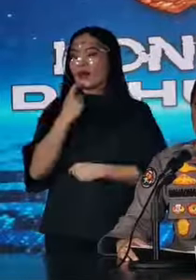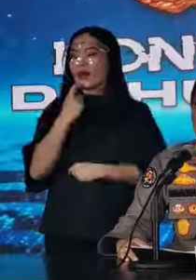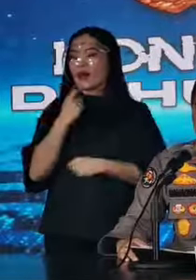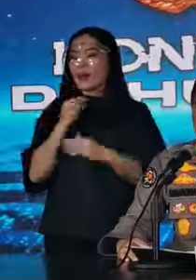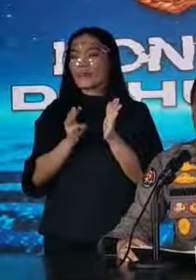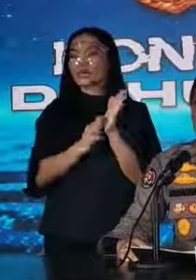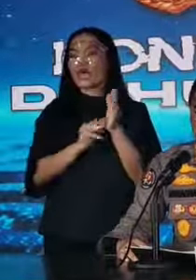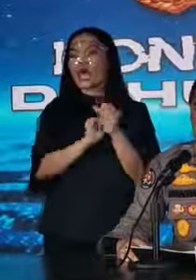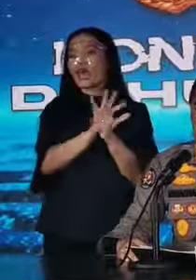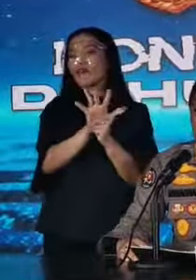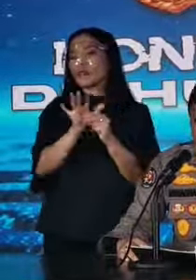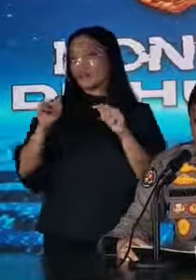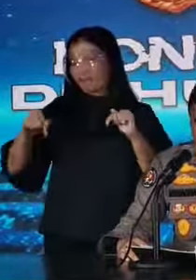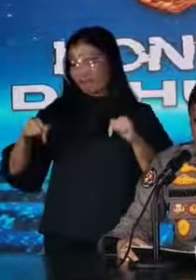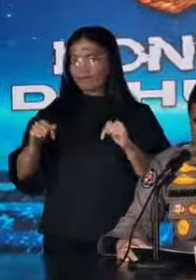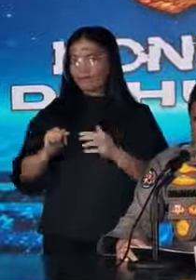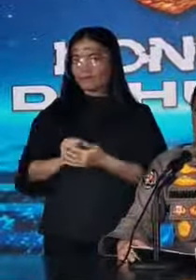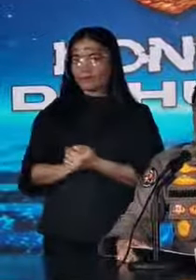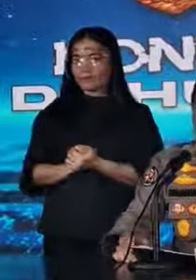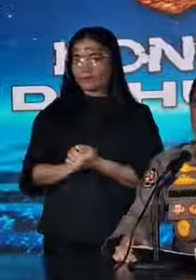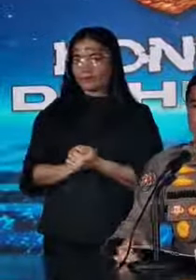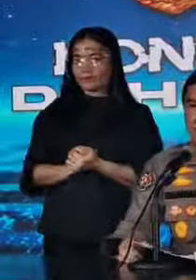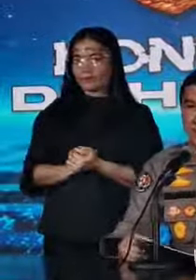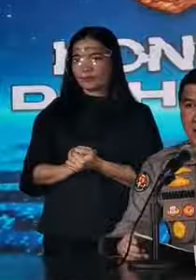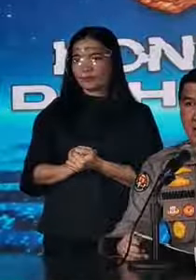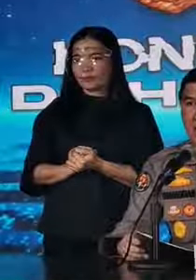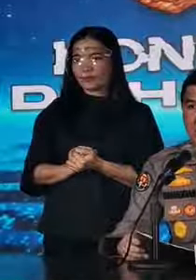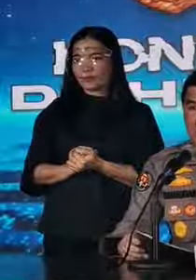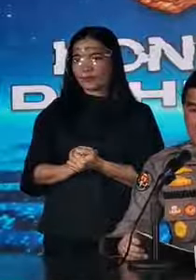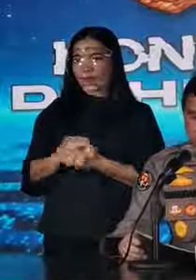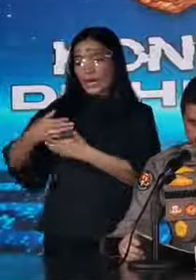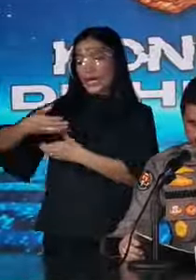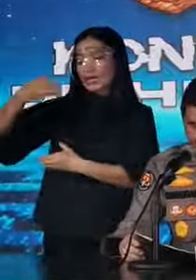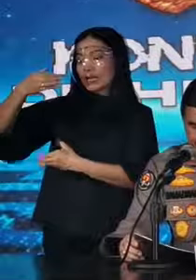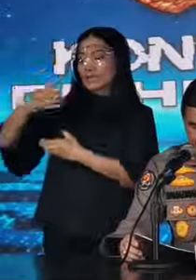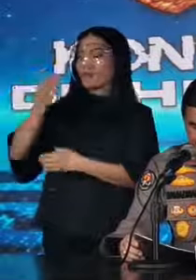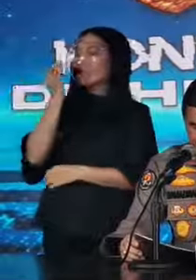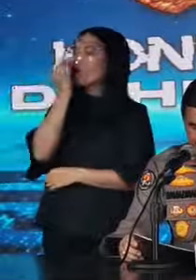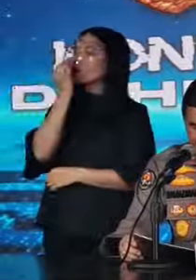Corona COVID-19 dan tabung oksigen.